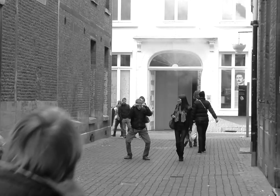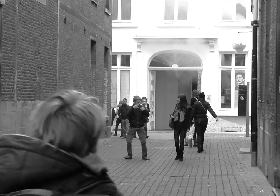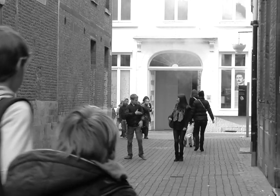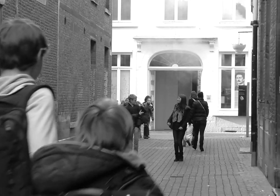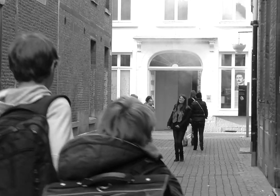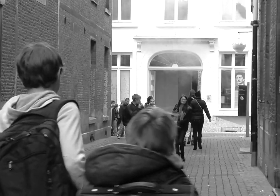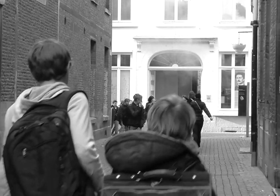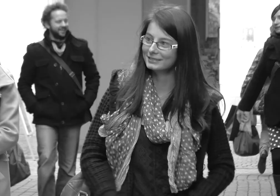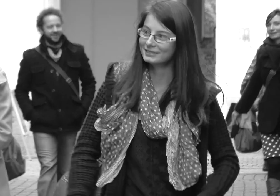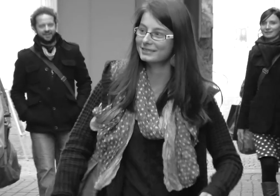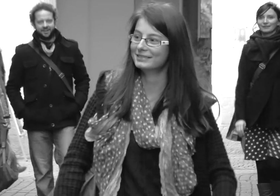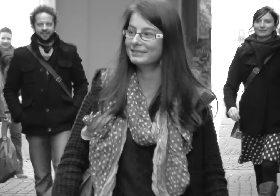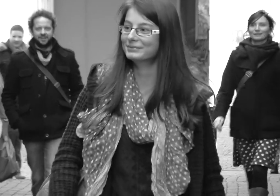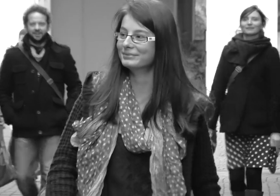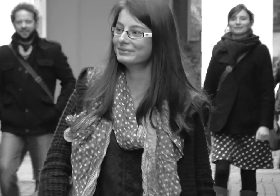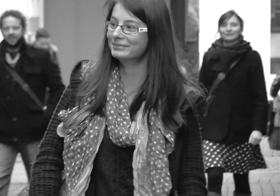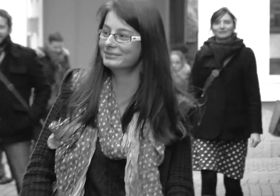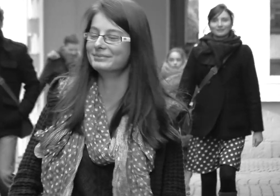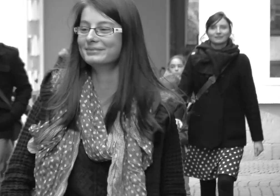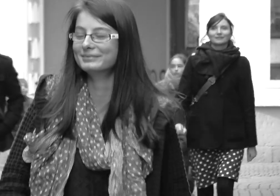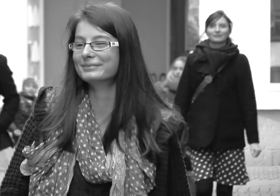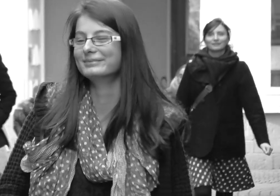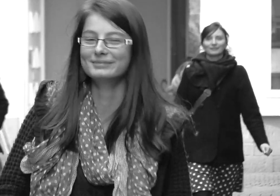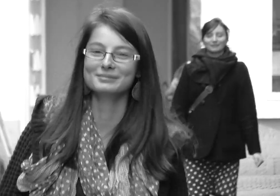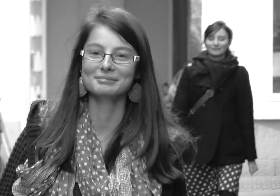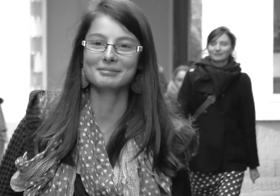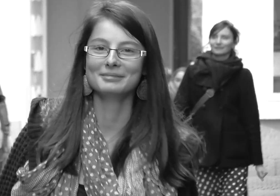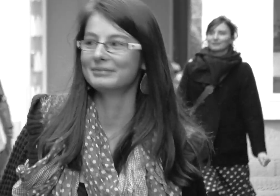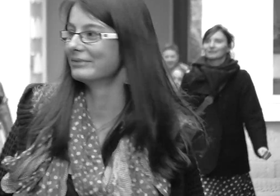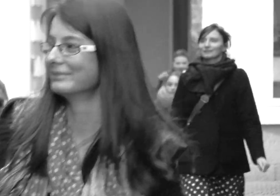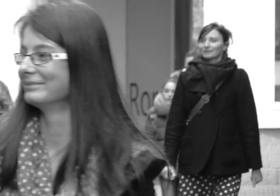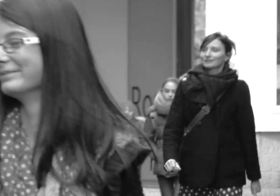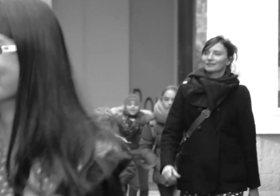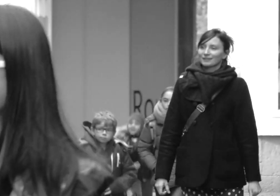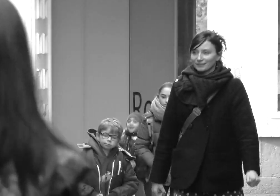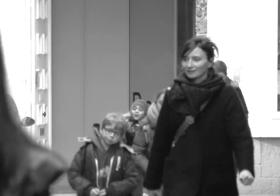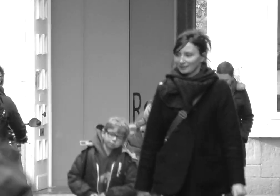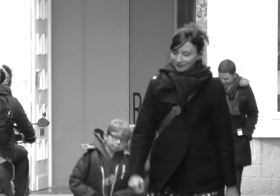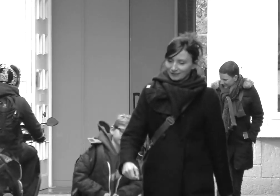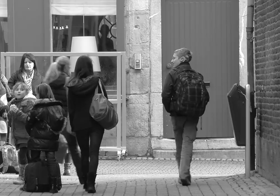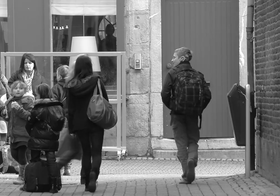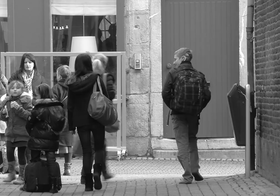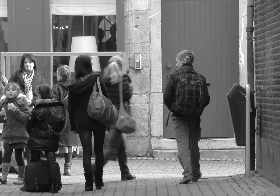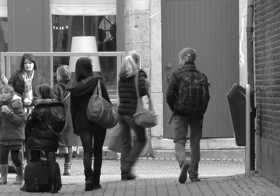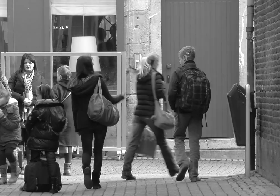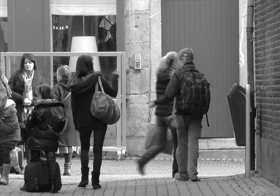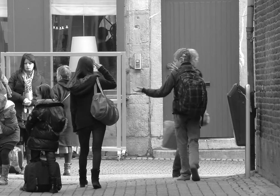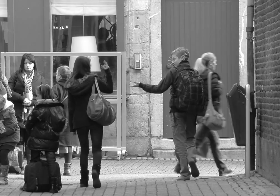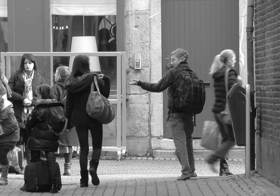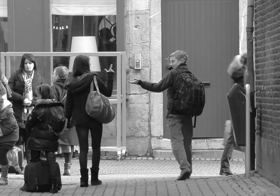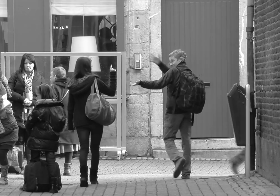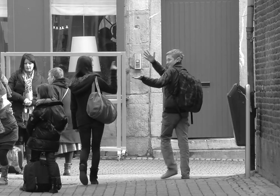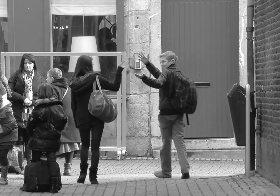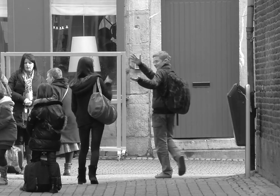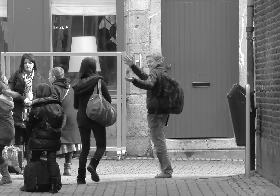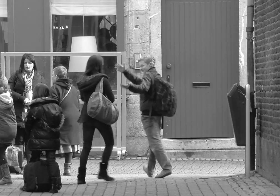fait insupportable, c'est que toute la vie de la classe, du matin au soir, ils n'en reçoivent qu'une toute petite